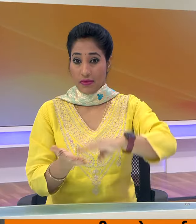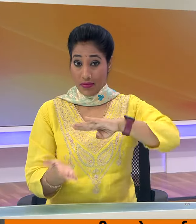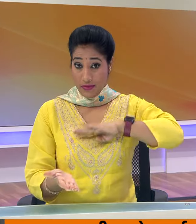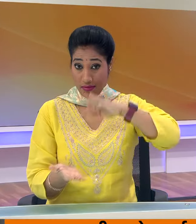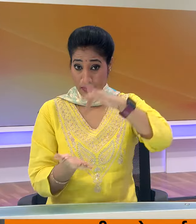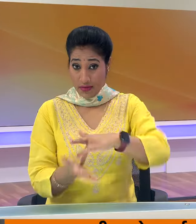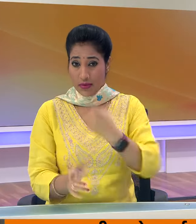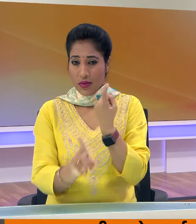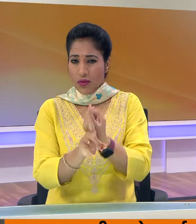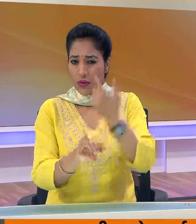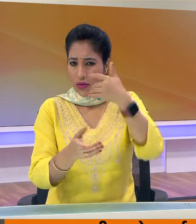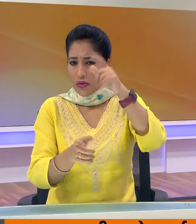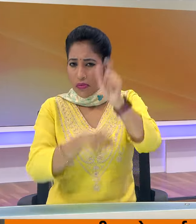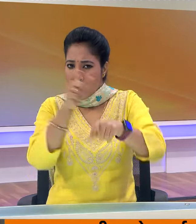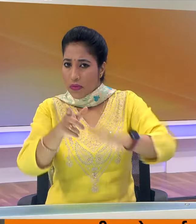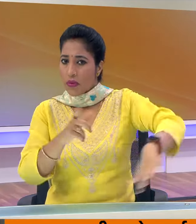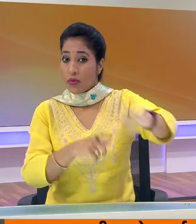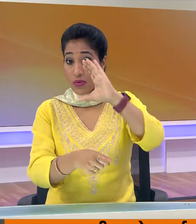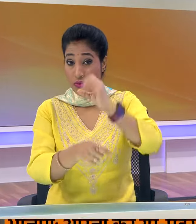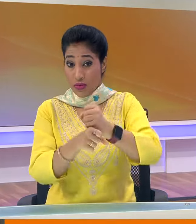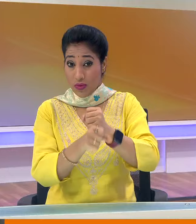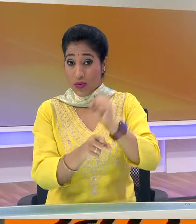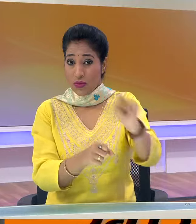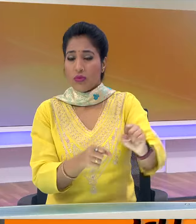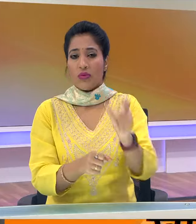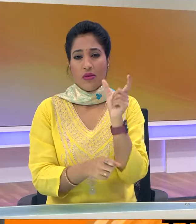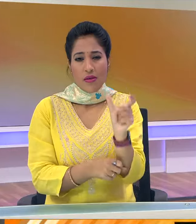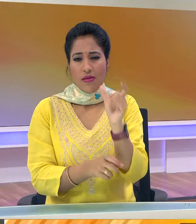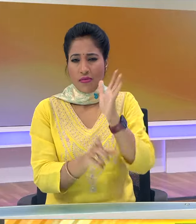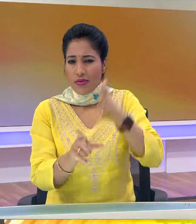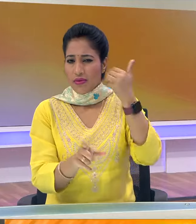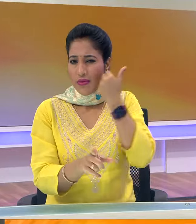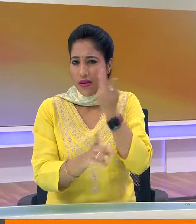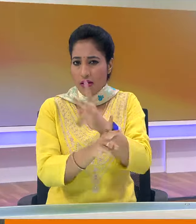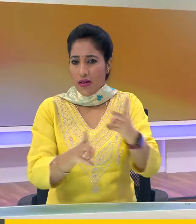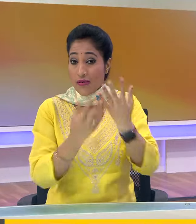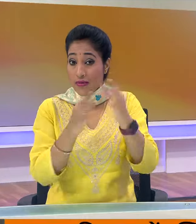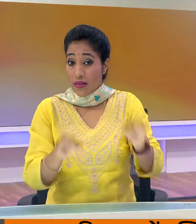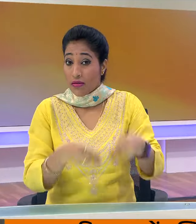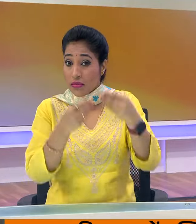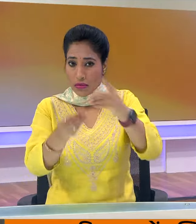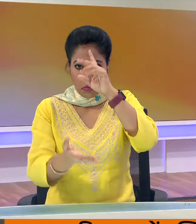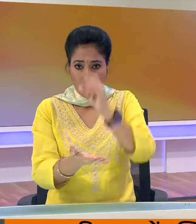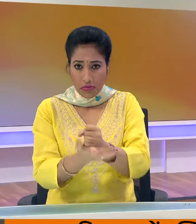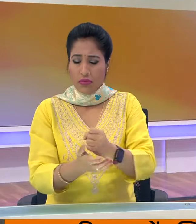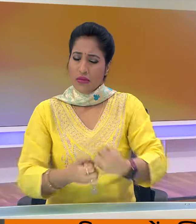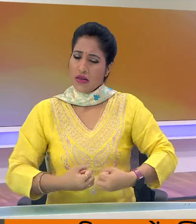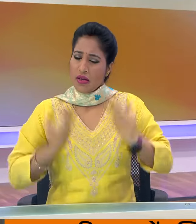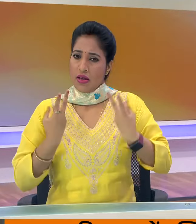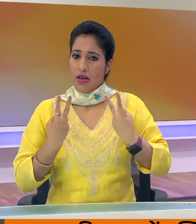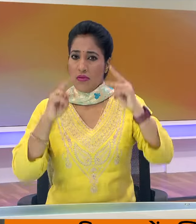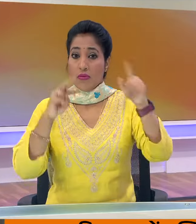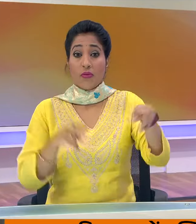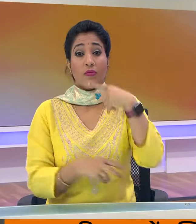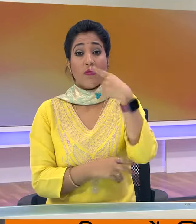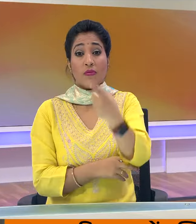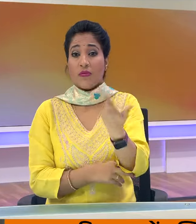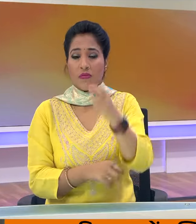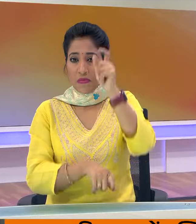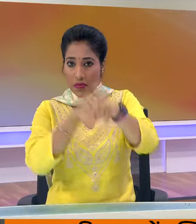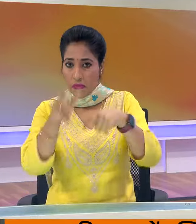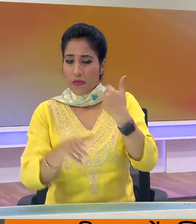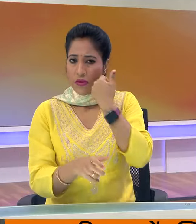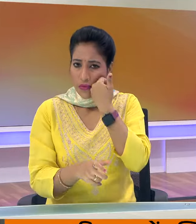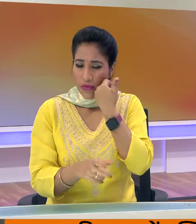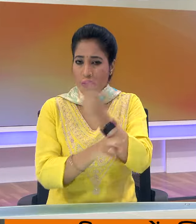महाराष्ट्र के कोल्हापुर के लोग भी केंद्र सरकार की आयुष्मान योजना को लेकर लिए गए फैसले से बेहद खुश हैं। उनका कहना है कि लोगों को